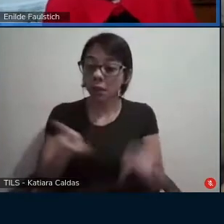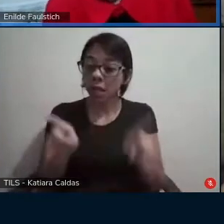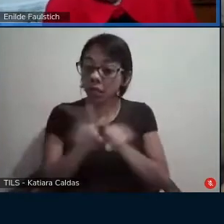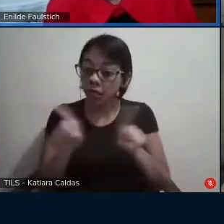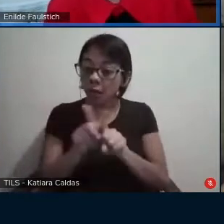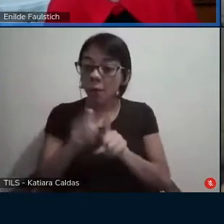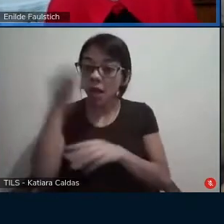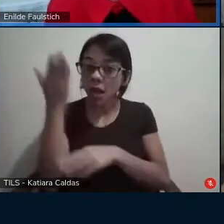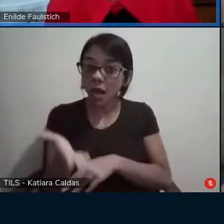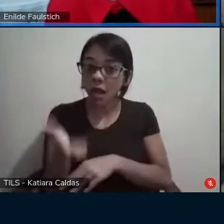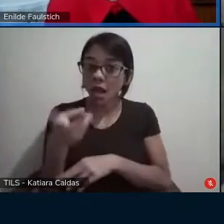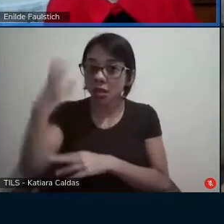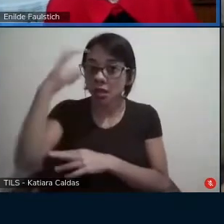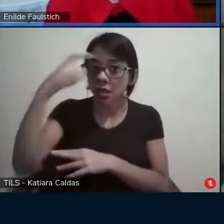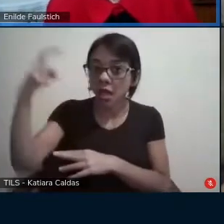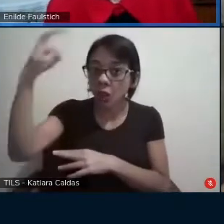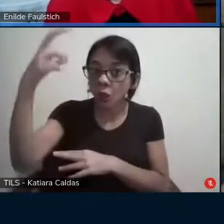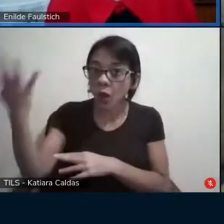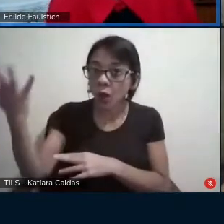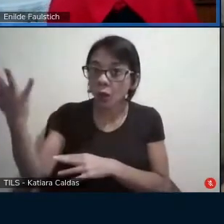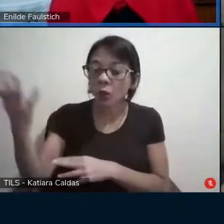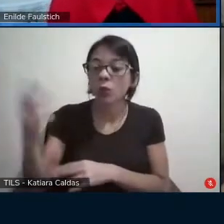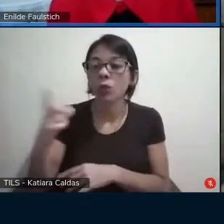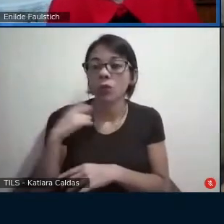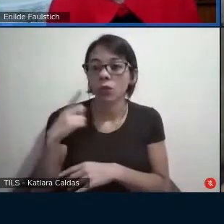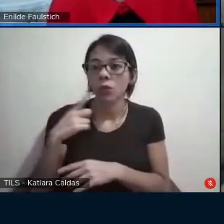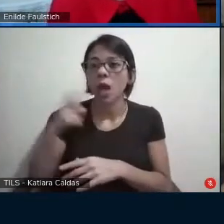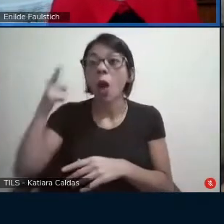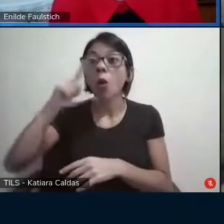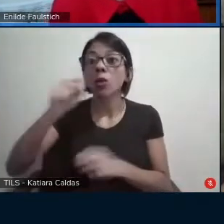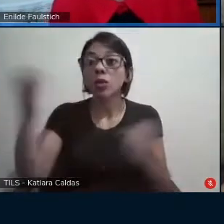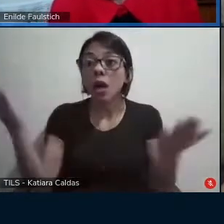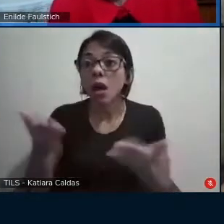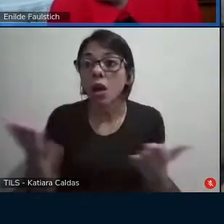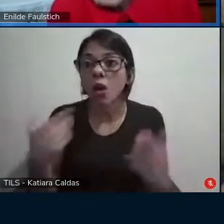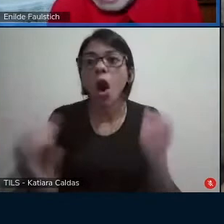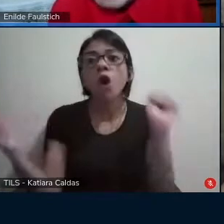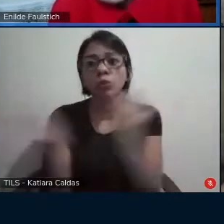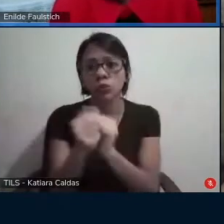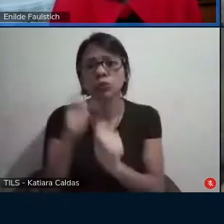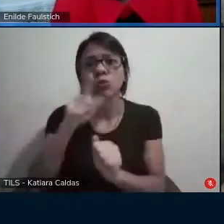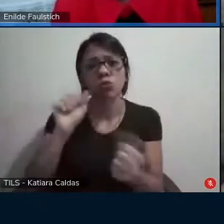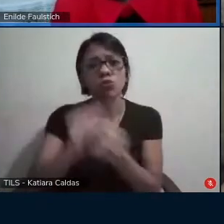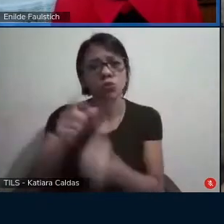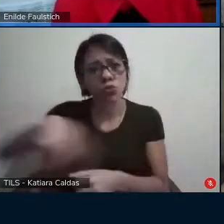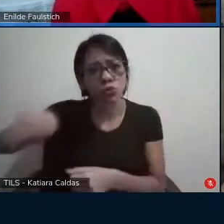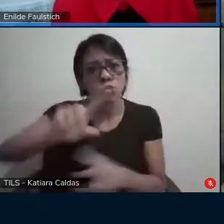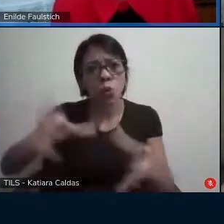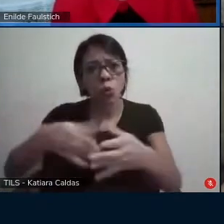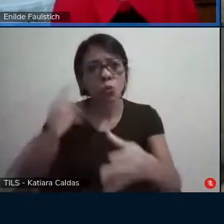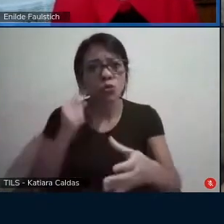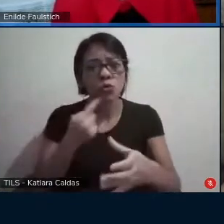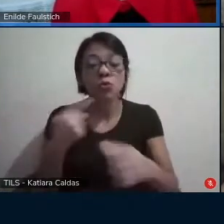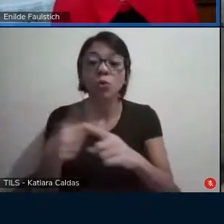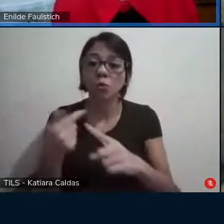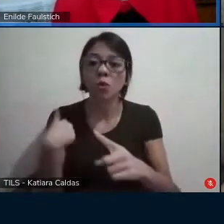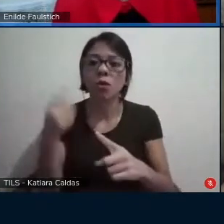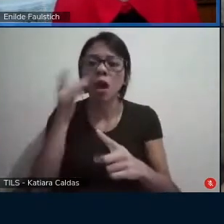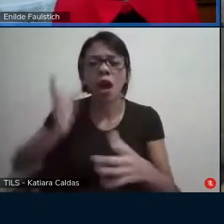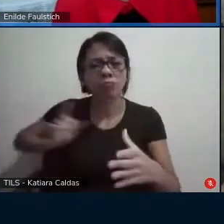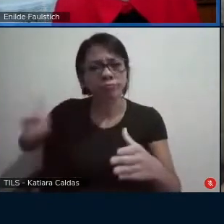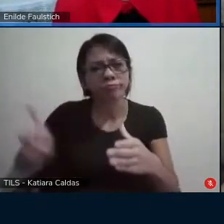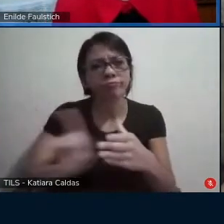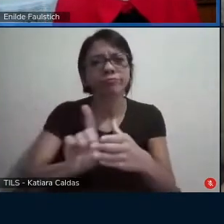que é essa intelectual, que nós estamos conquistando, que eu conquisto junto com vocês, porque eu me sinto parte,